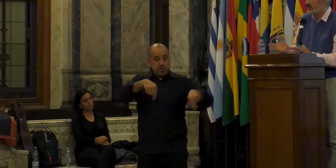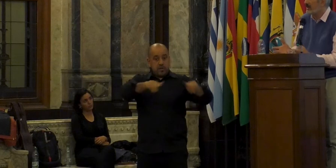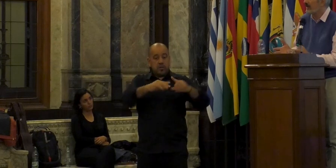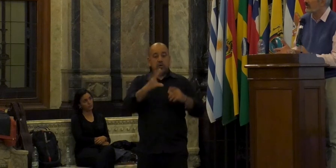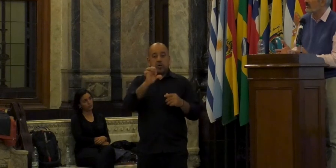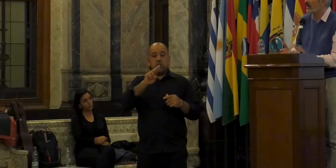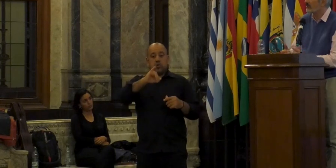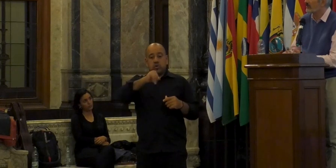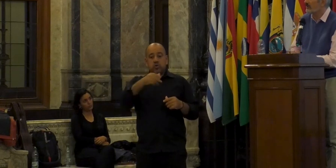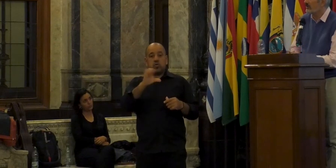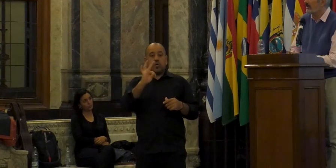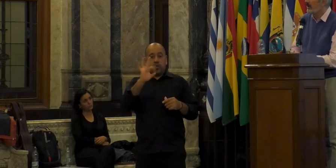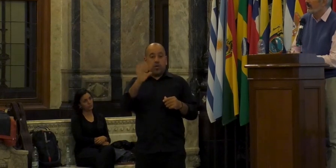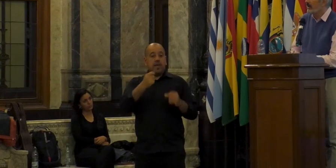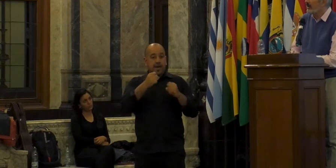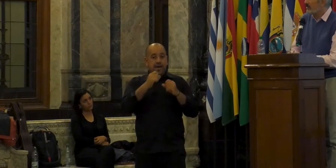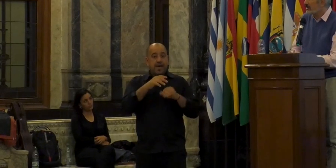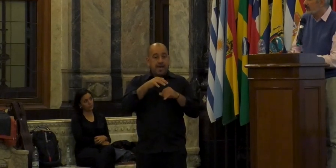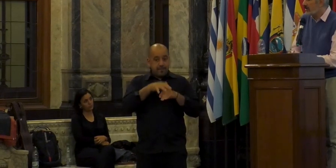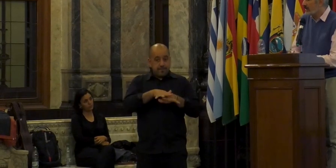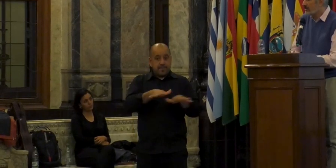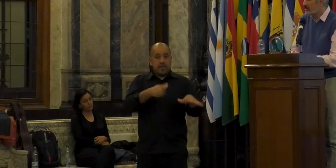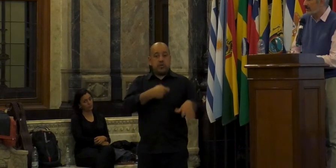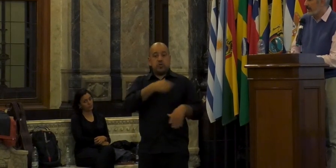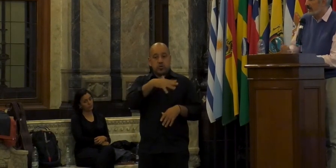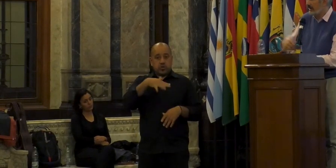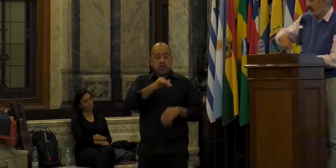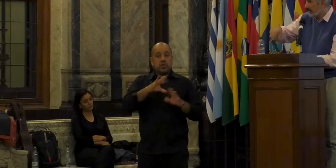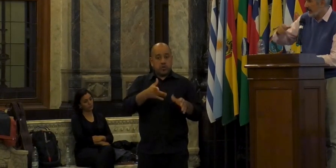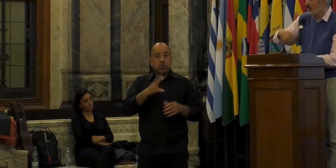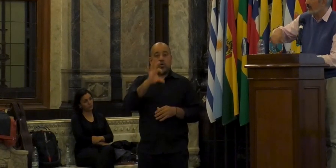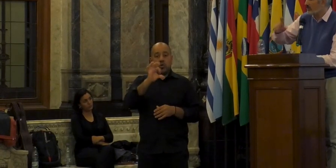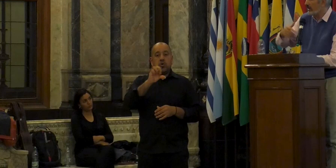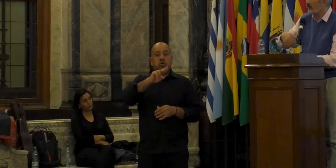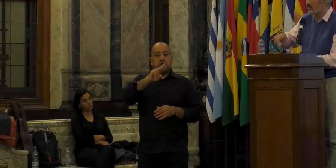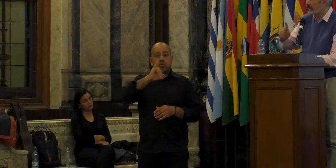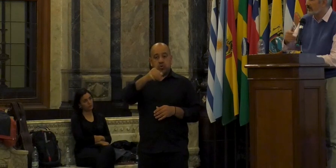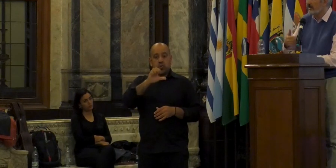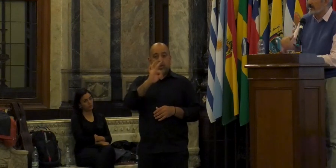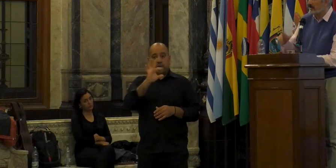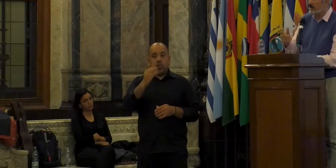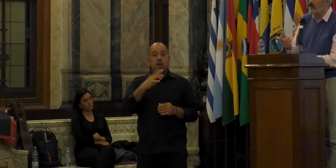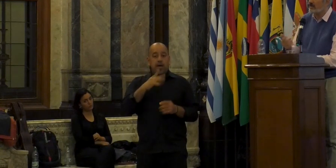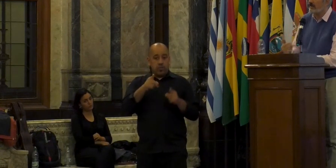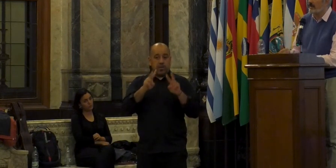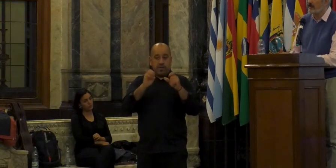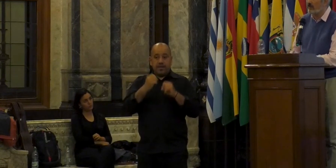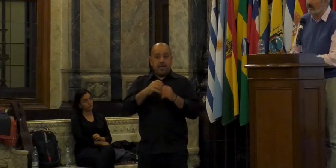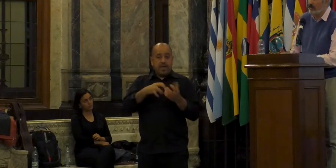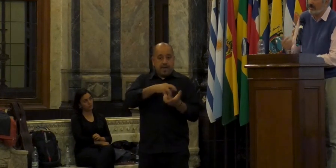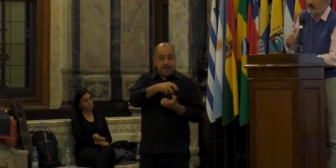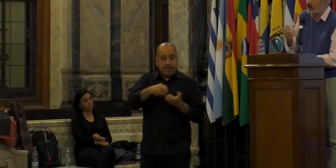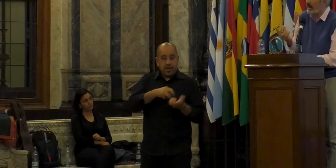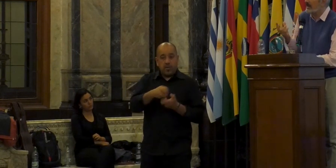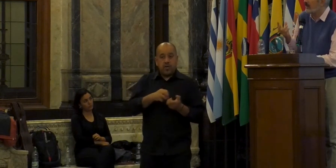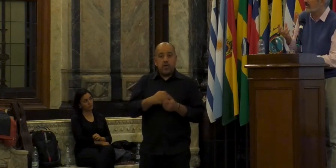las redes sociales son sujetos, ¿no? Incluso los objetos entran en ese enredo con los sujetos, porque es justamente